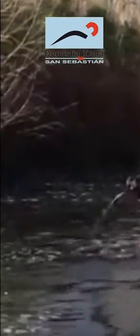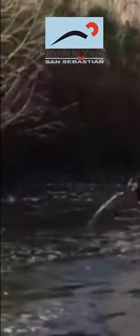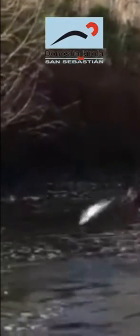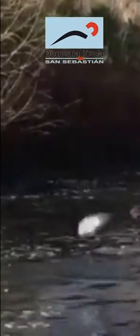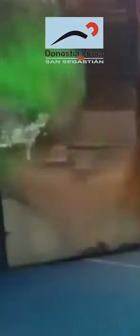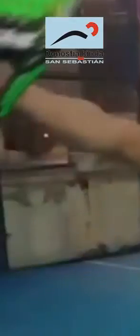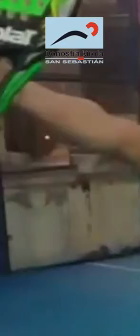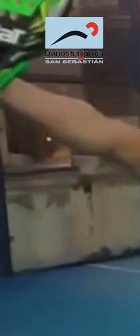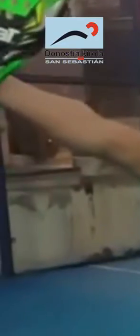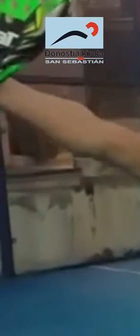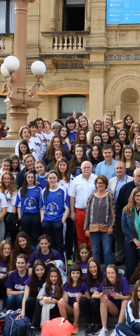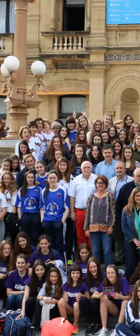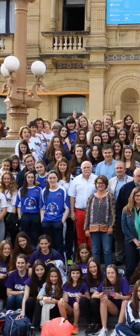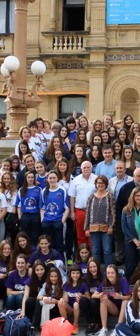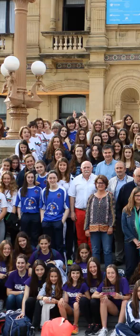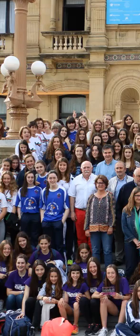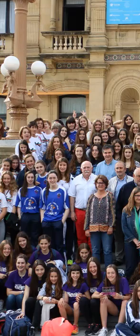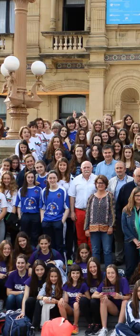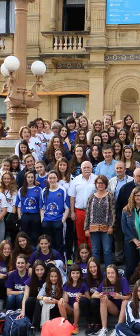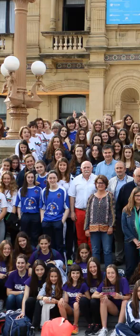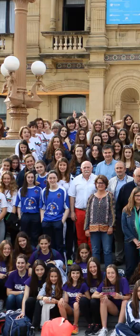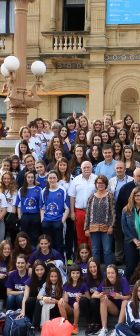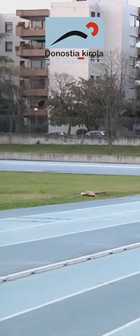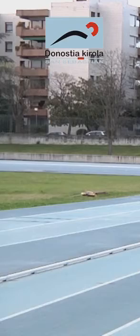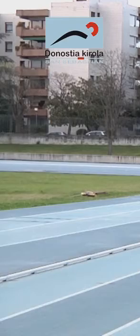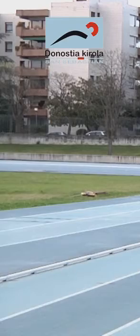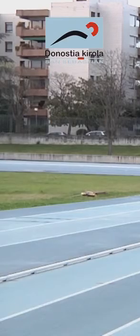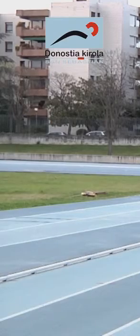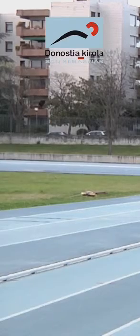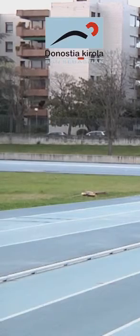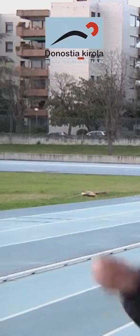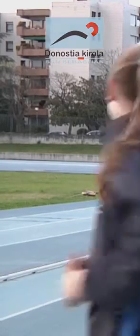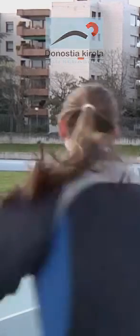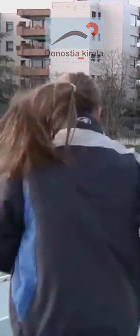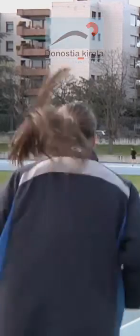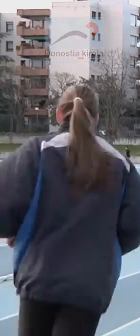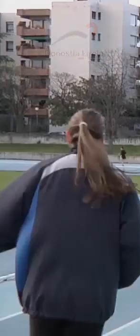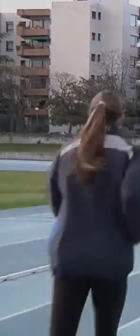Guazen neskak!